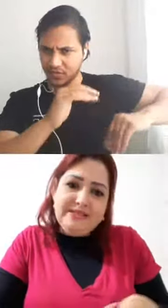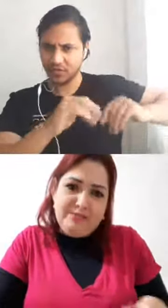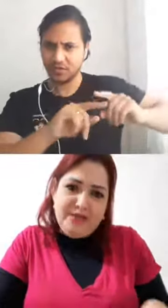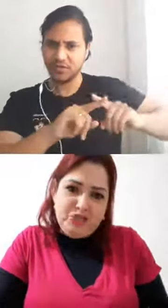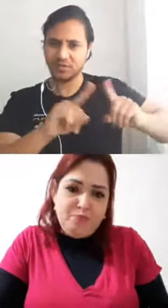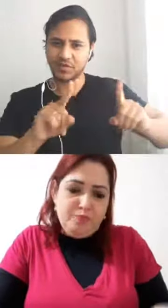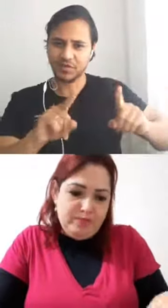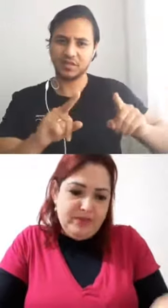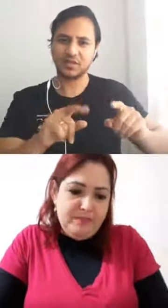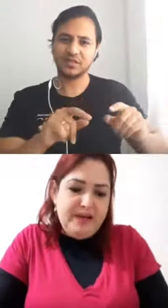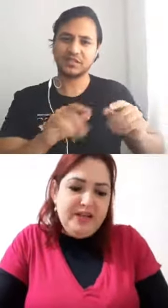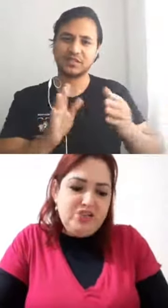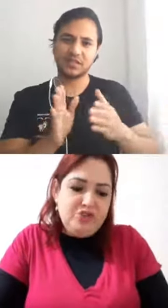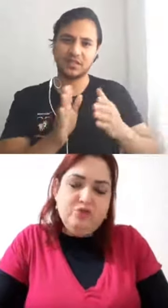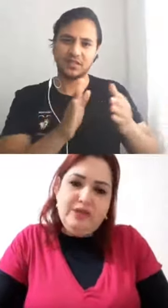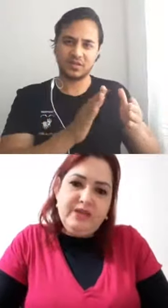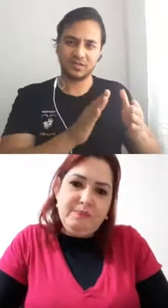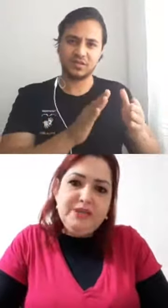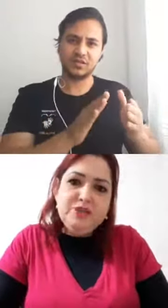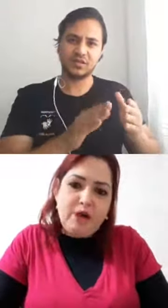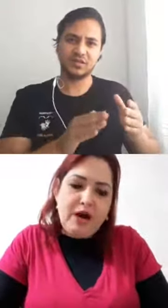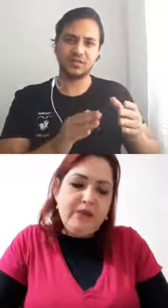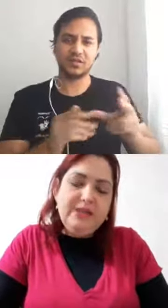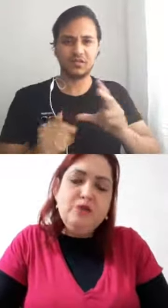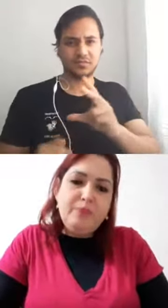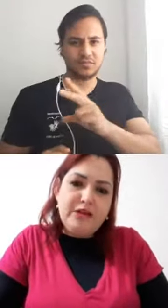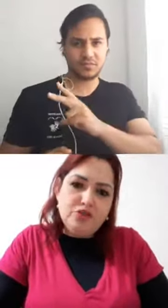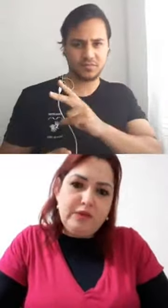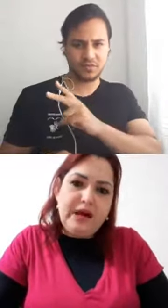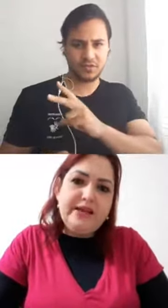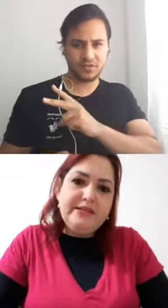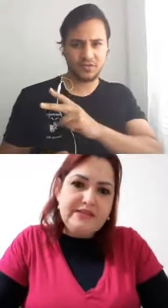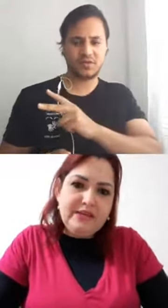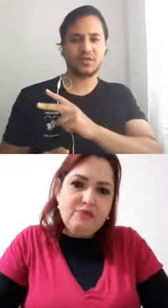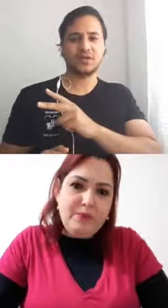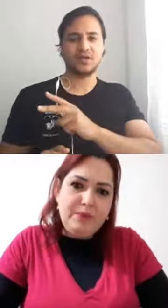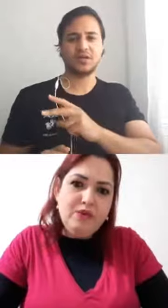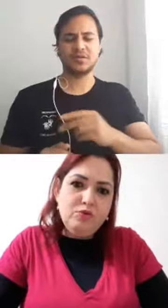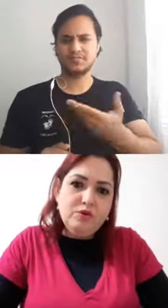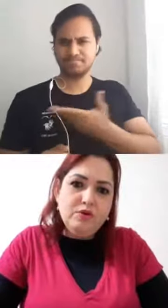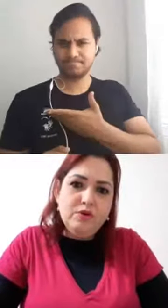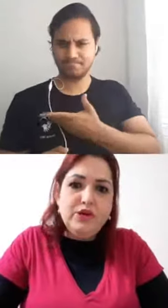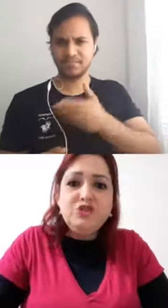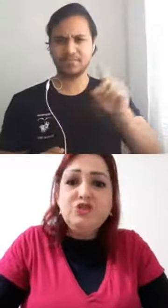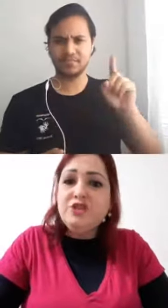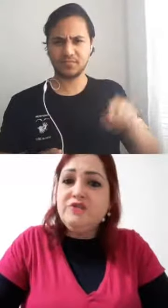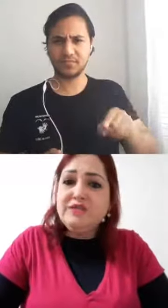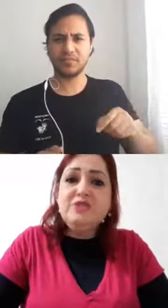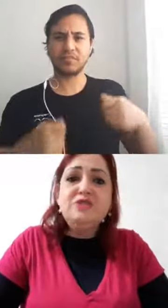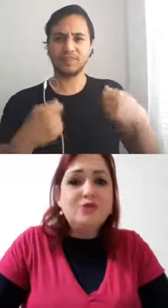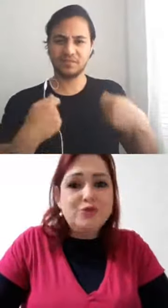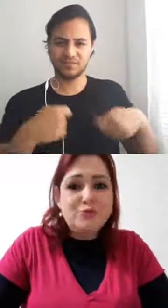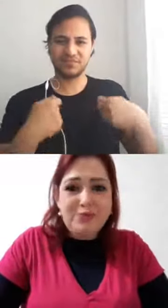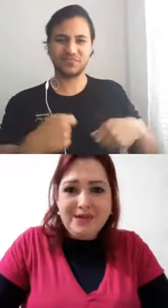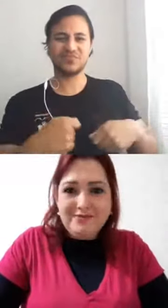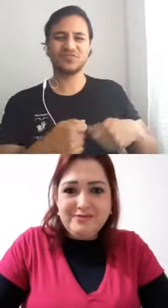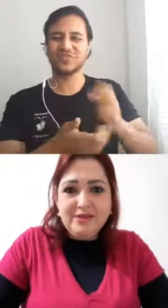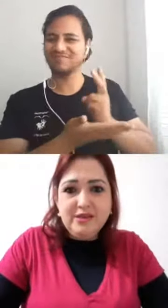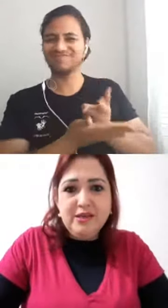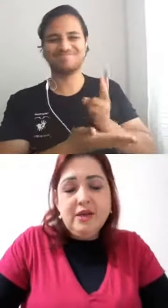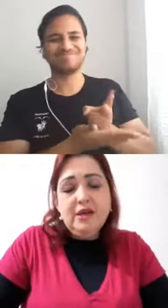Mas a parte pessoal ali, o particular e ser o amigo, a gente tinha que fazer isso a todo